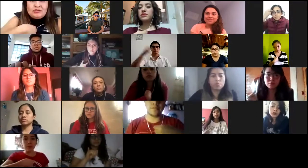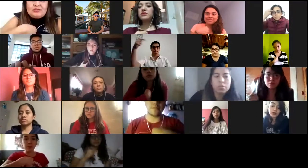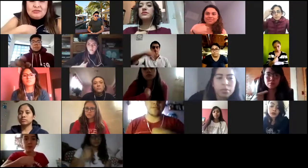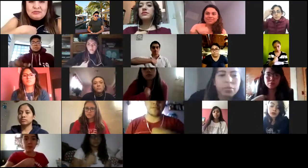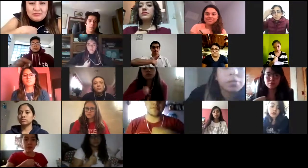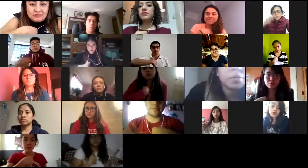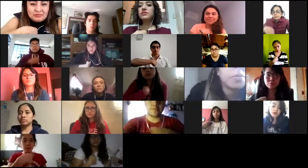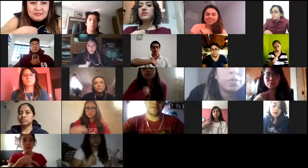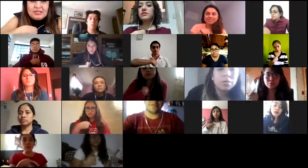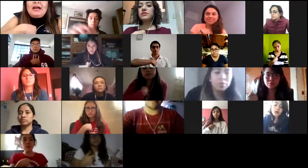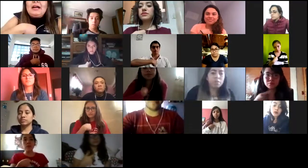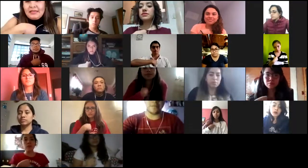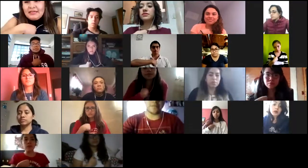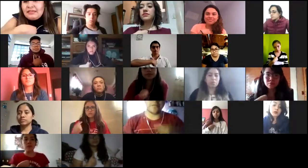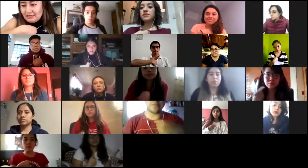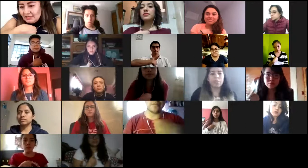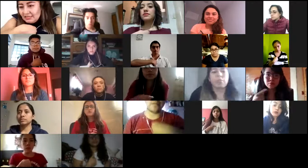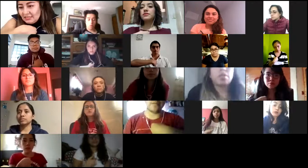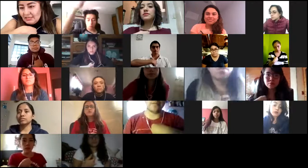Yo. Ajá.